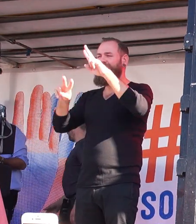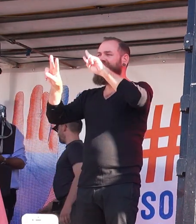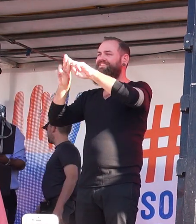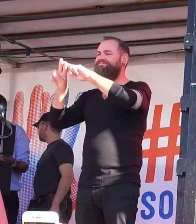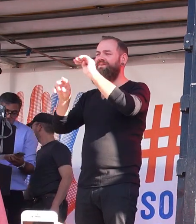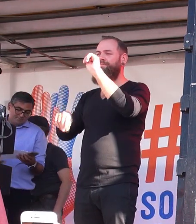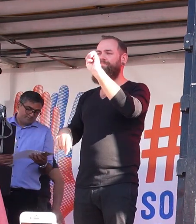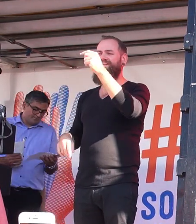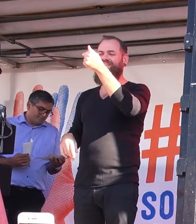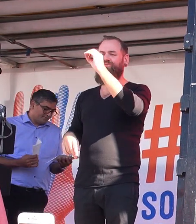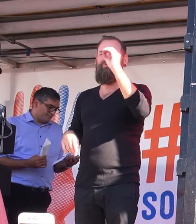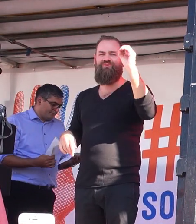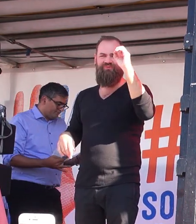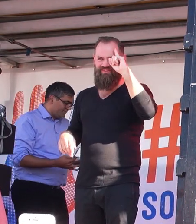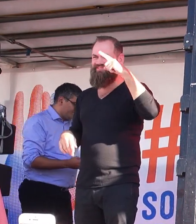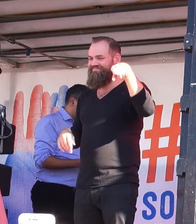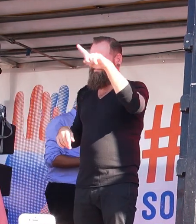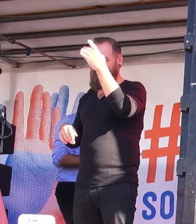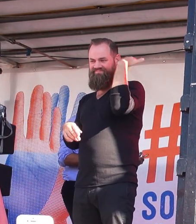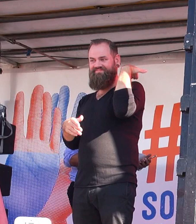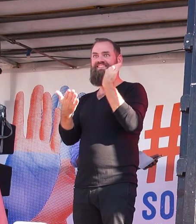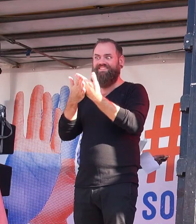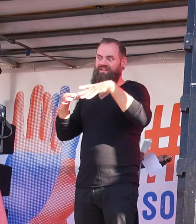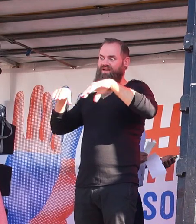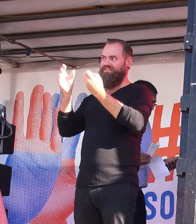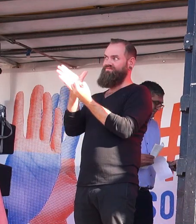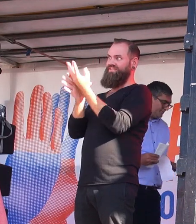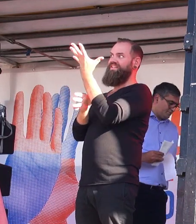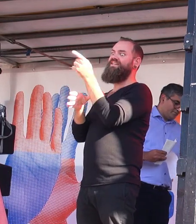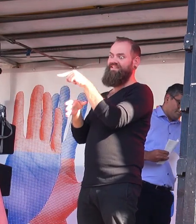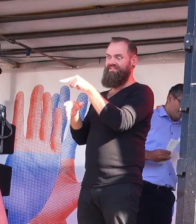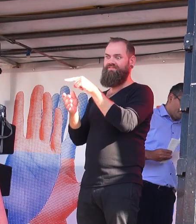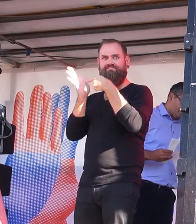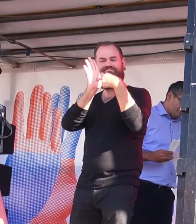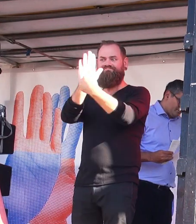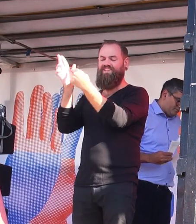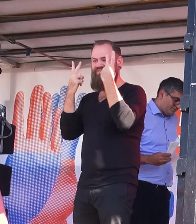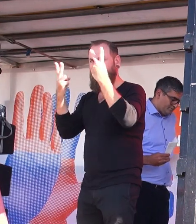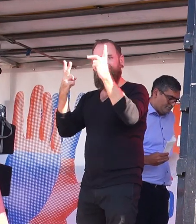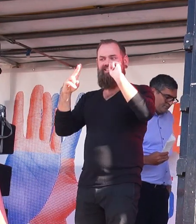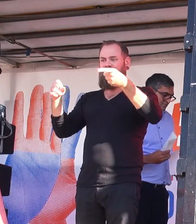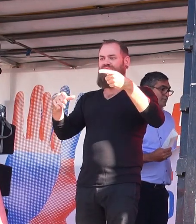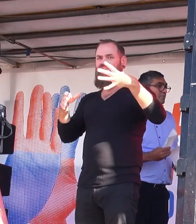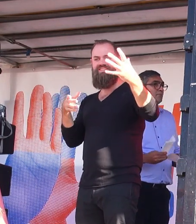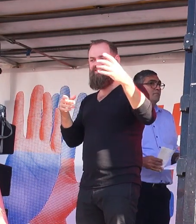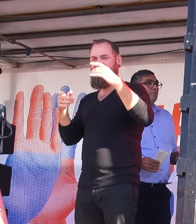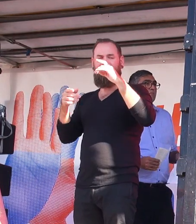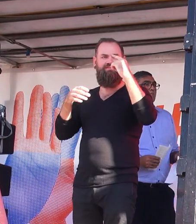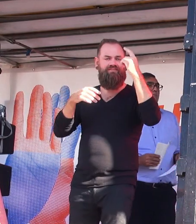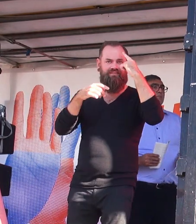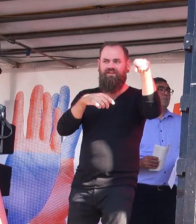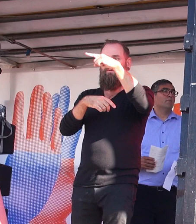und erklären, wie viel und ob überhaupt dieser Rassismus in unserer Gesellschaft gibt. Jawohl, gibt es den, aber nicht, indem wir sie aus der